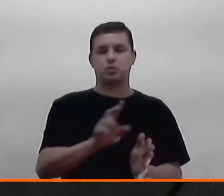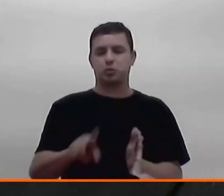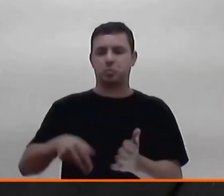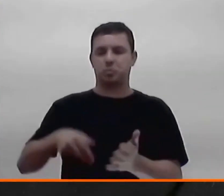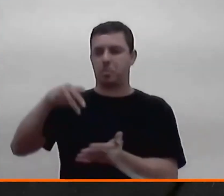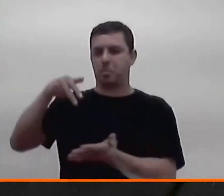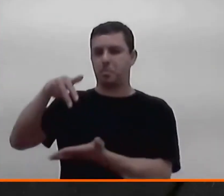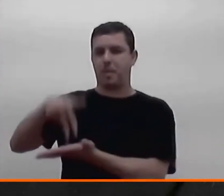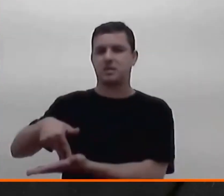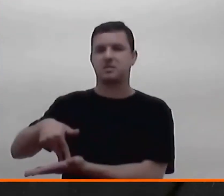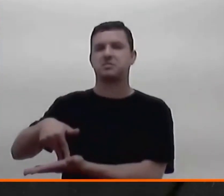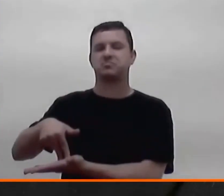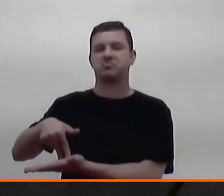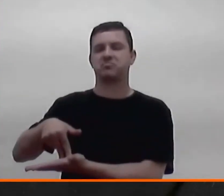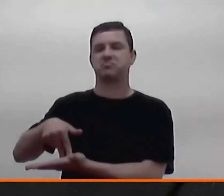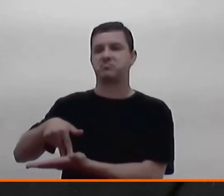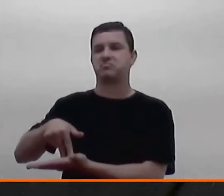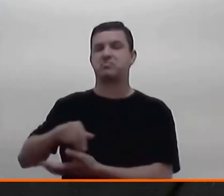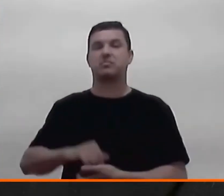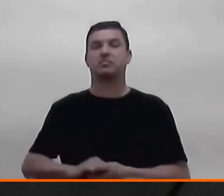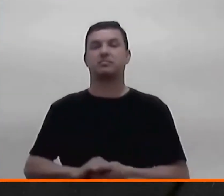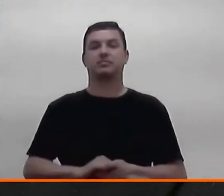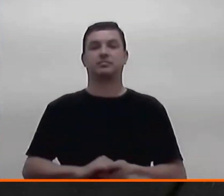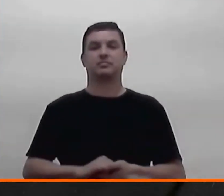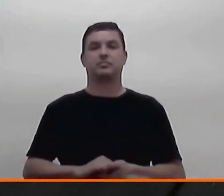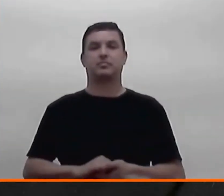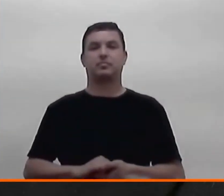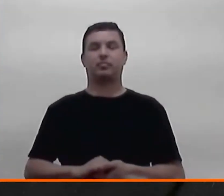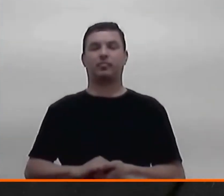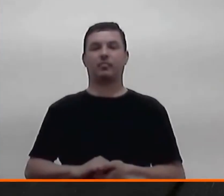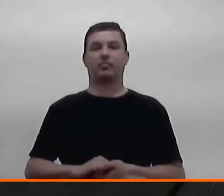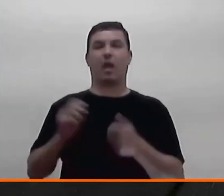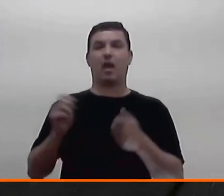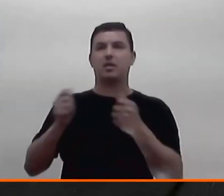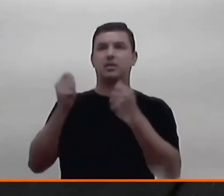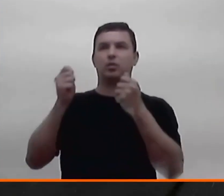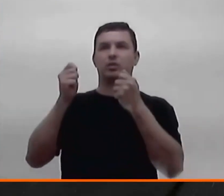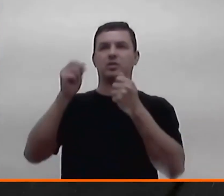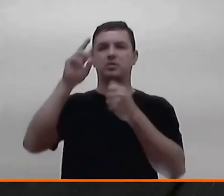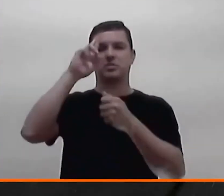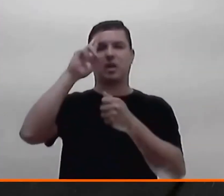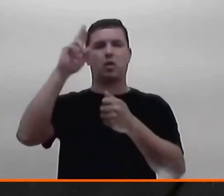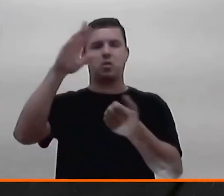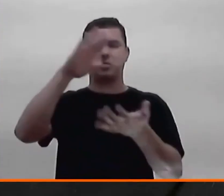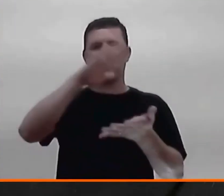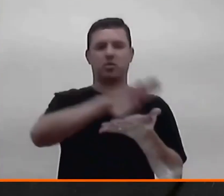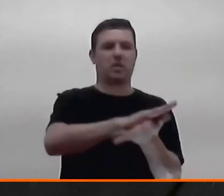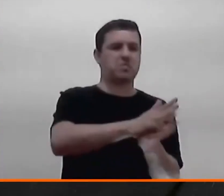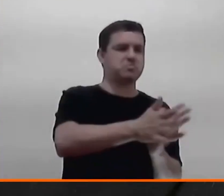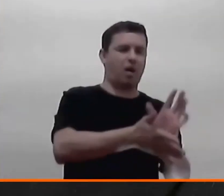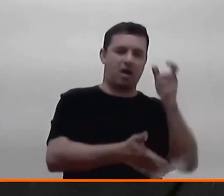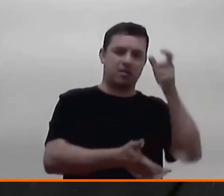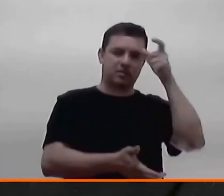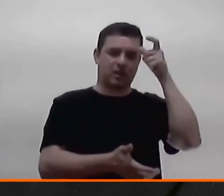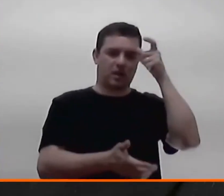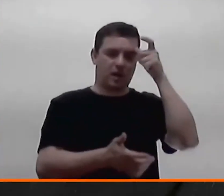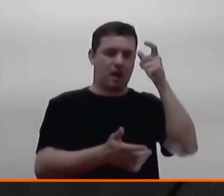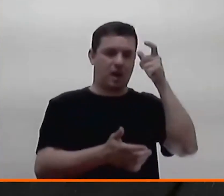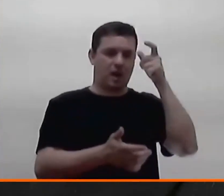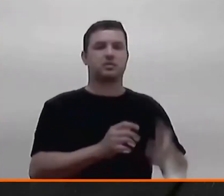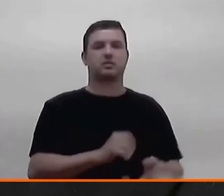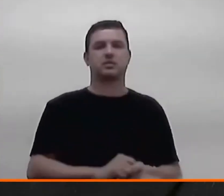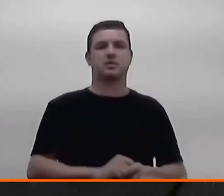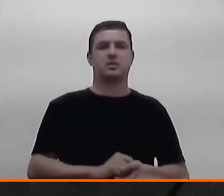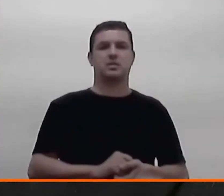Aleluia! Finalmente, o Senhor vai derrotar todos os seus inimigos e vai colocar